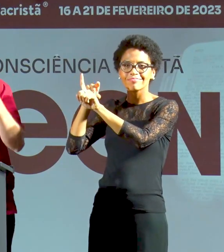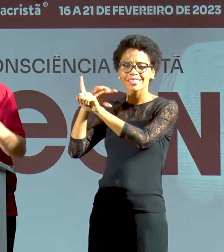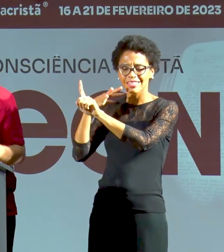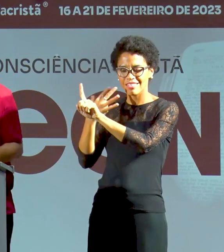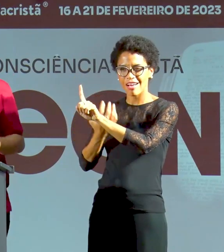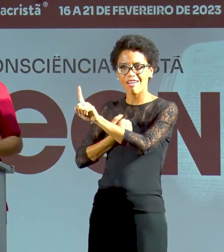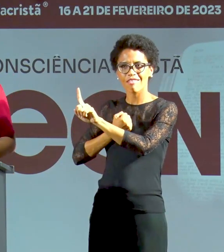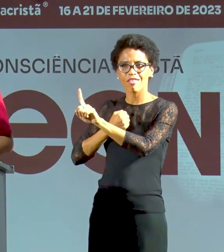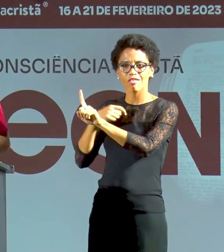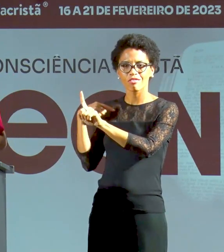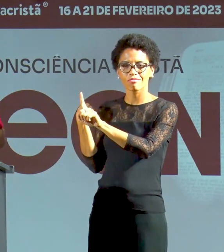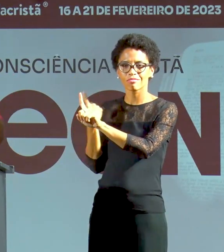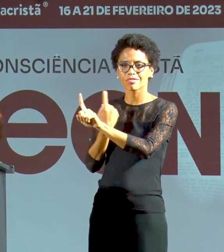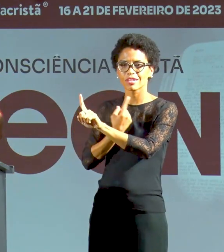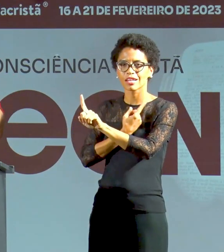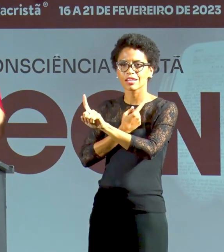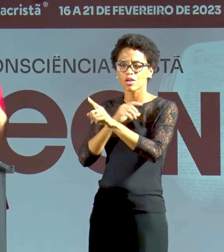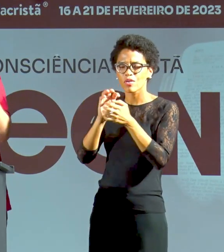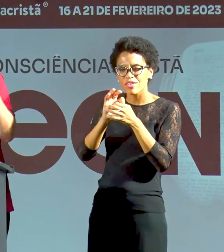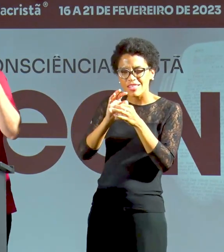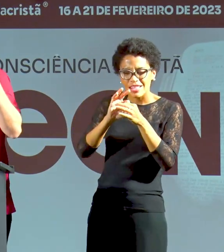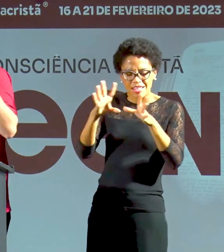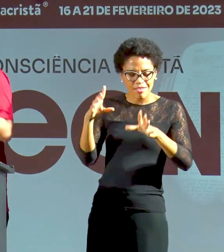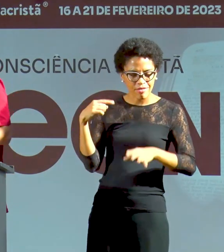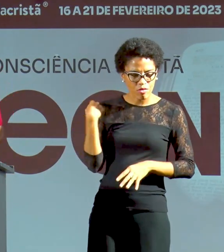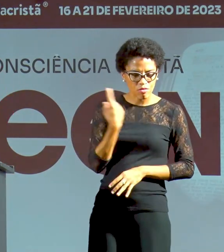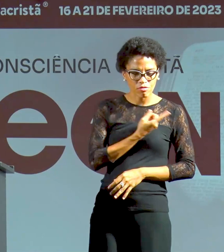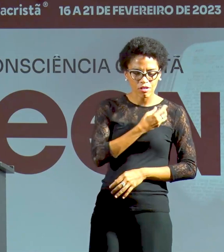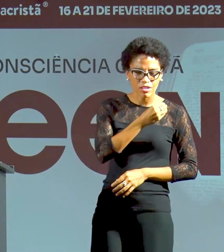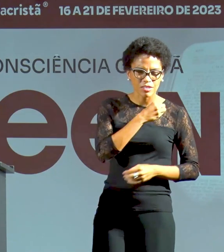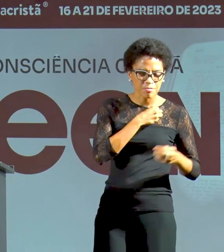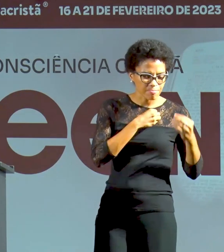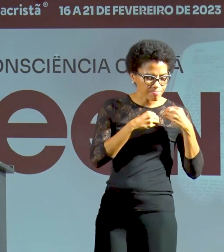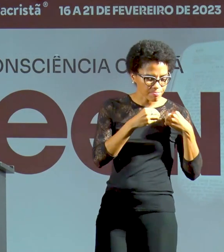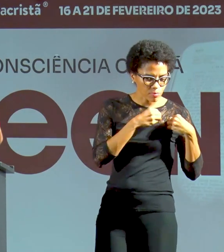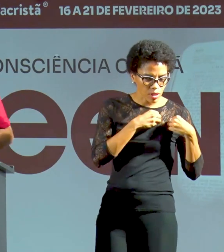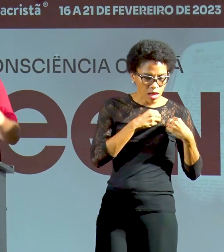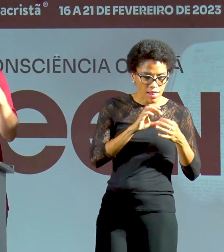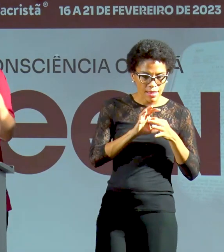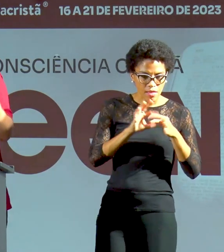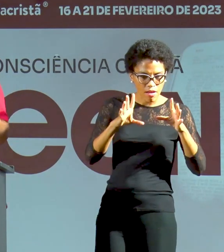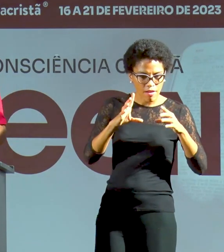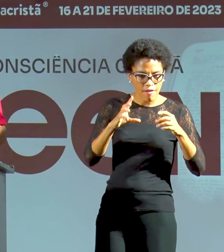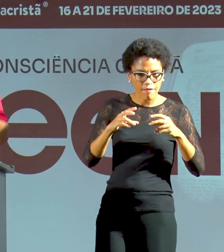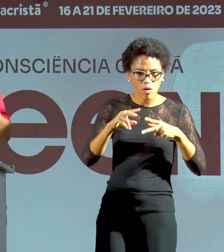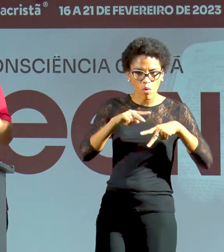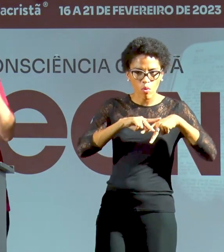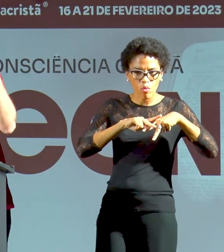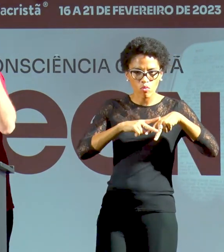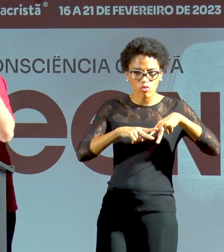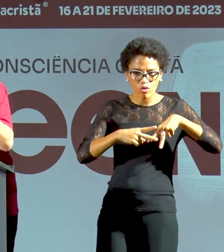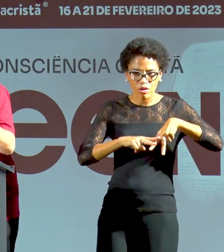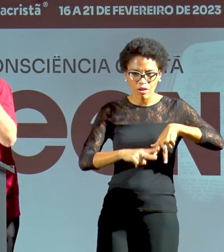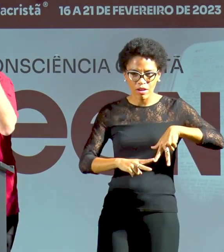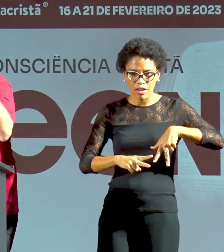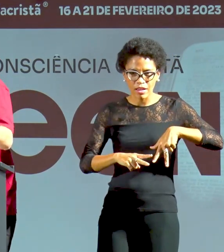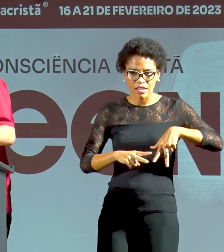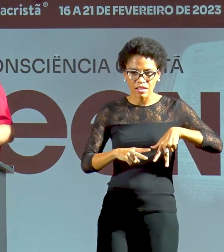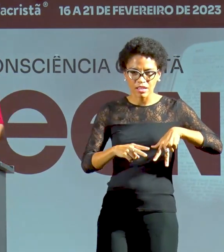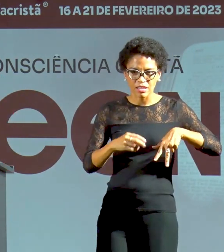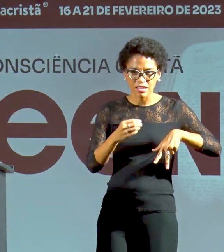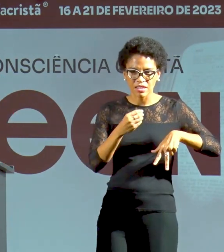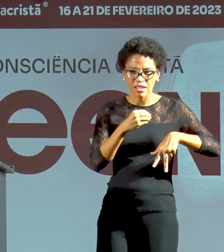vida Acorrentada ao pecado ele nos resgatou de uma sexualidade corrompida ele nos resgatou de uma vida longe